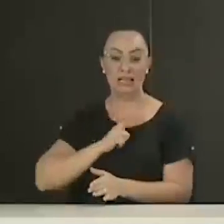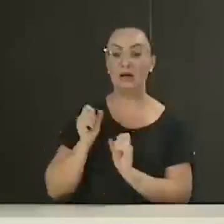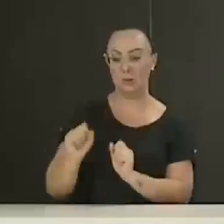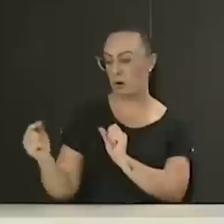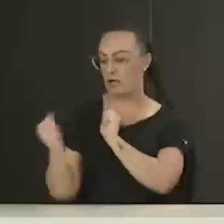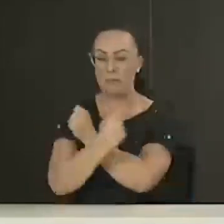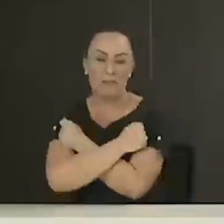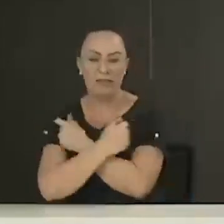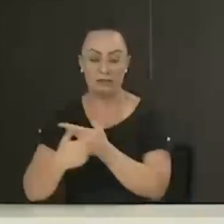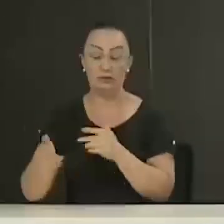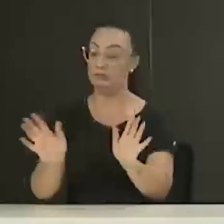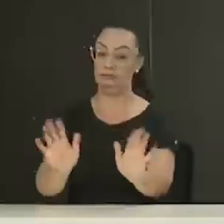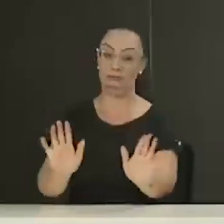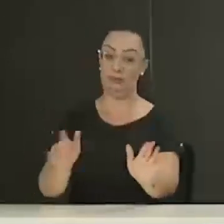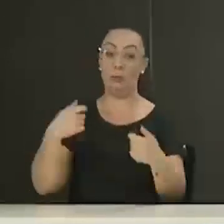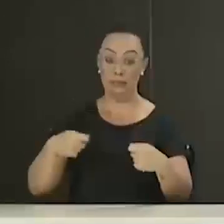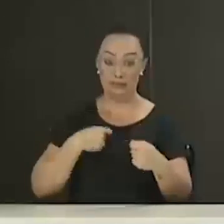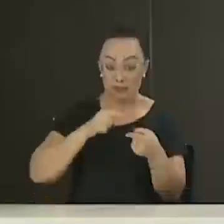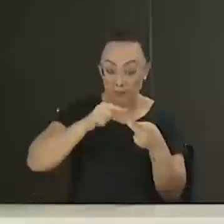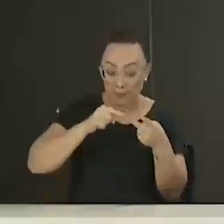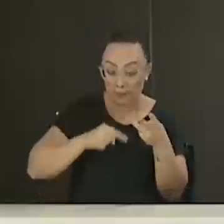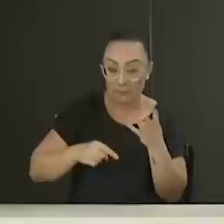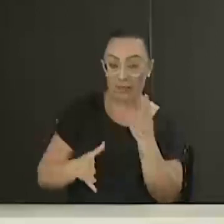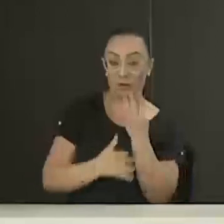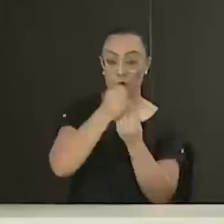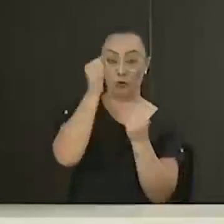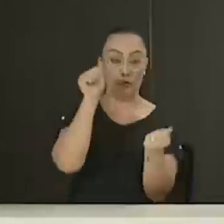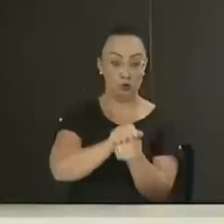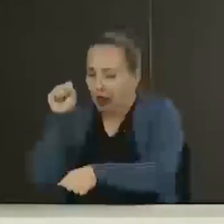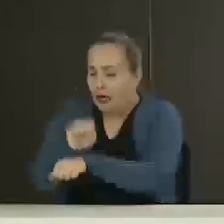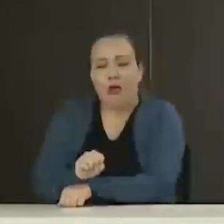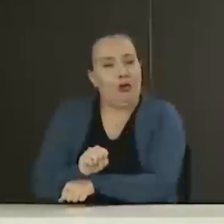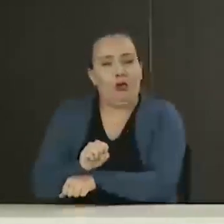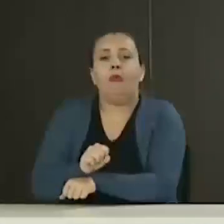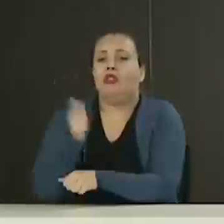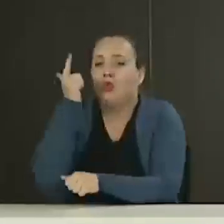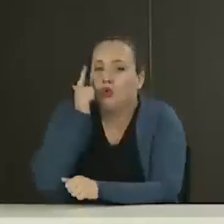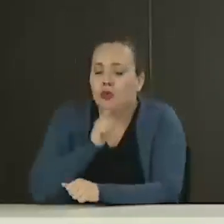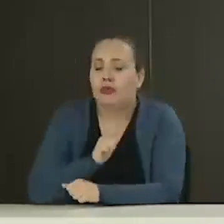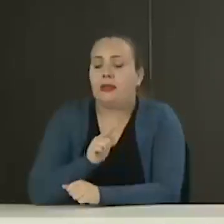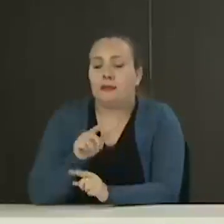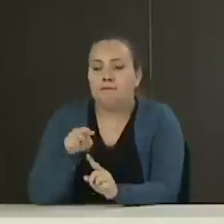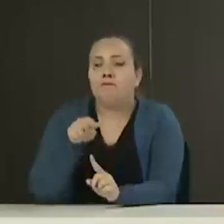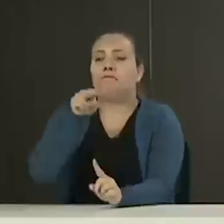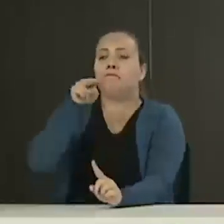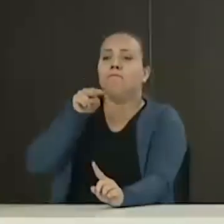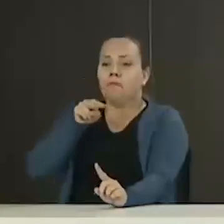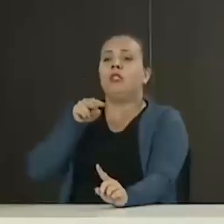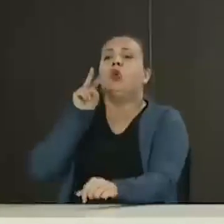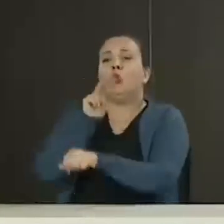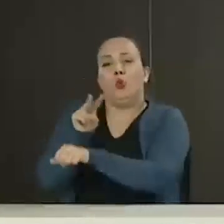na verdade uma junção de várias e adotadas no dia a dia para que a gente possa olhar e